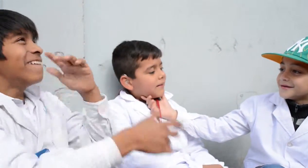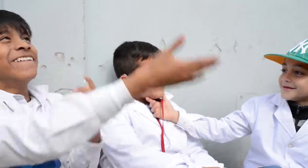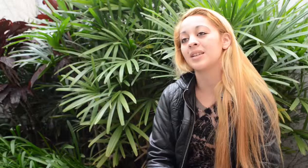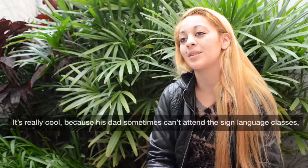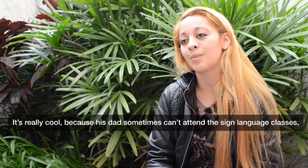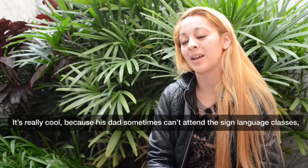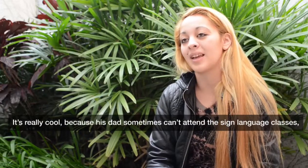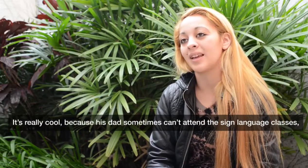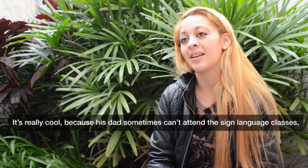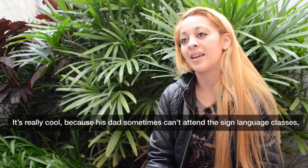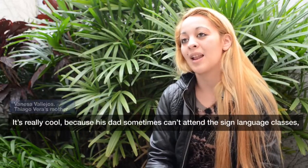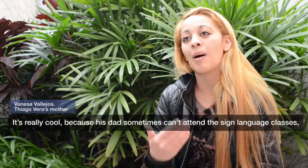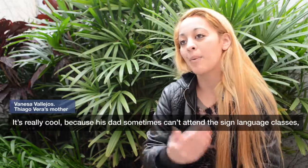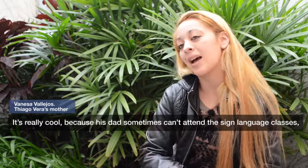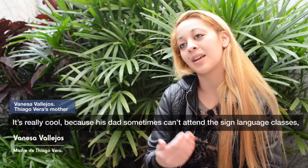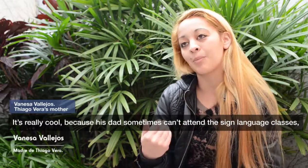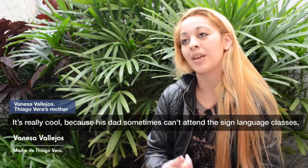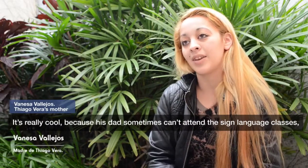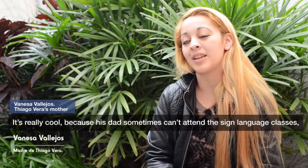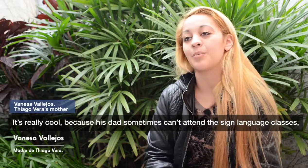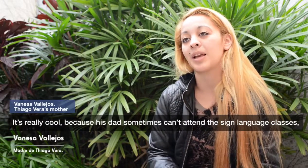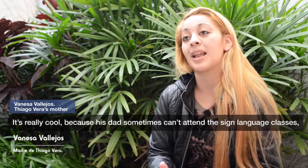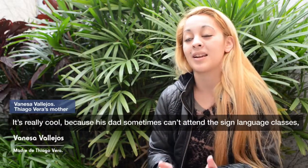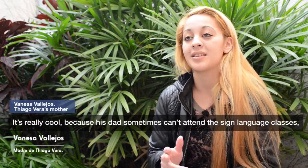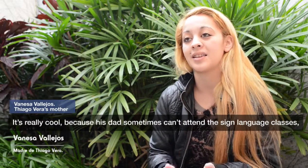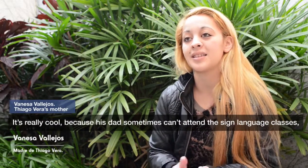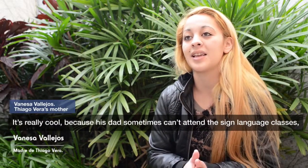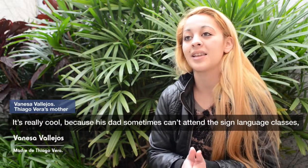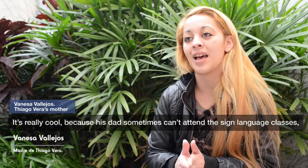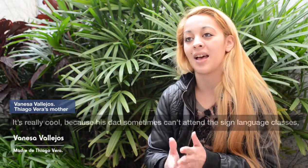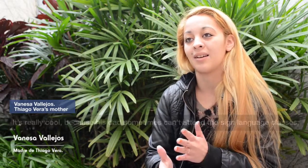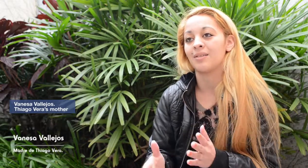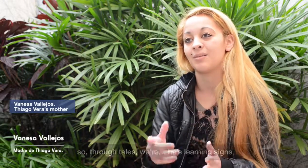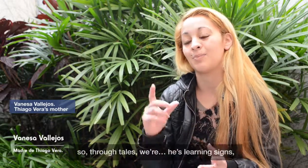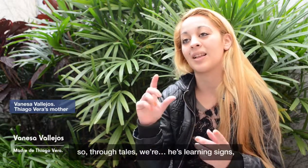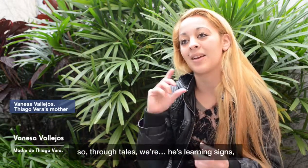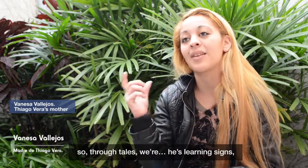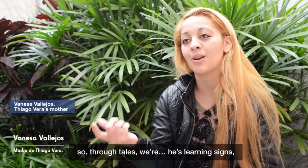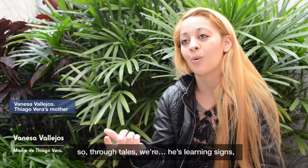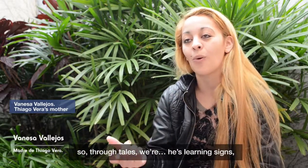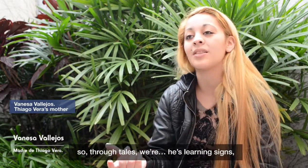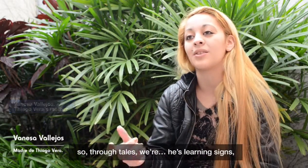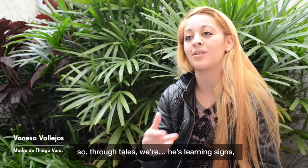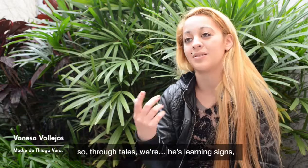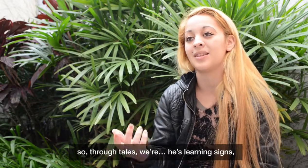Está buenísimo porque el papá que no puede venir por ahí a las clases de seña a través de los cuentos, ¿viste?